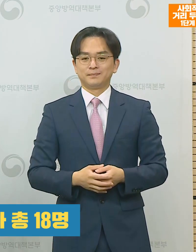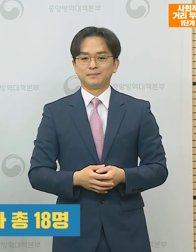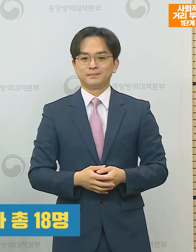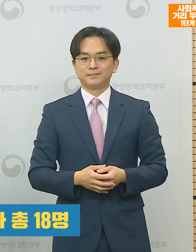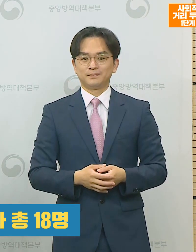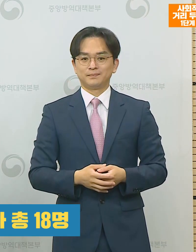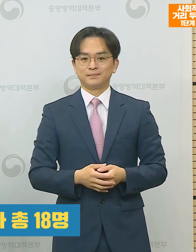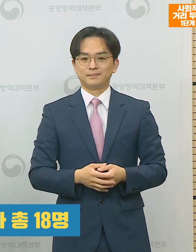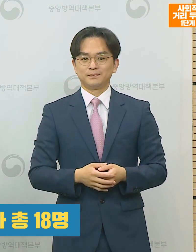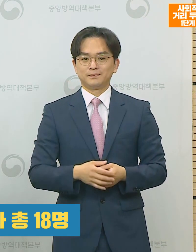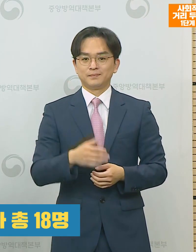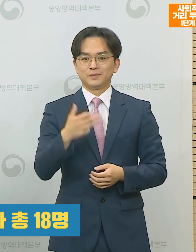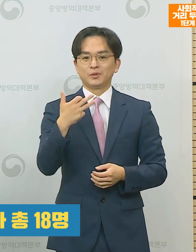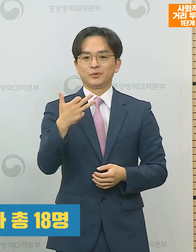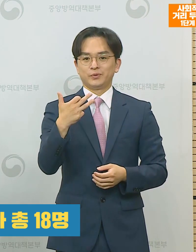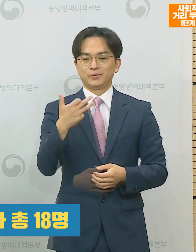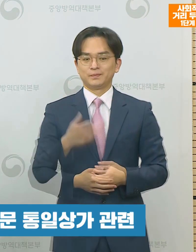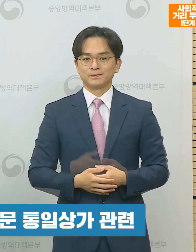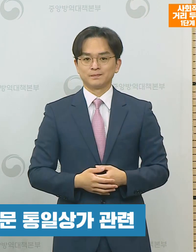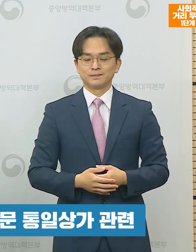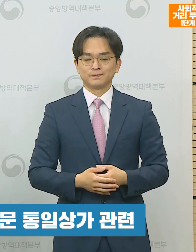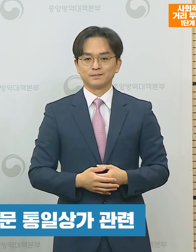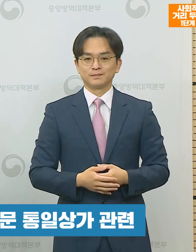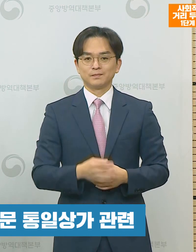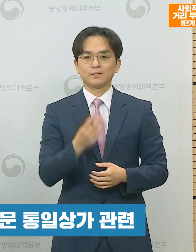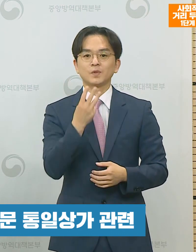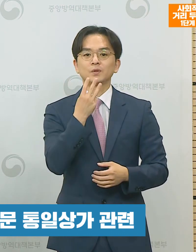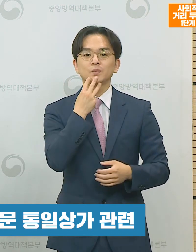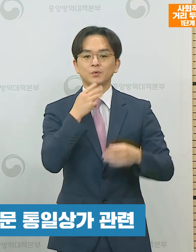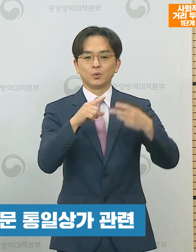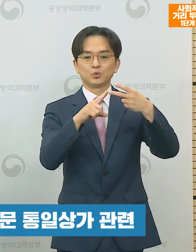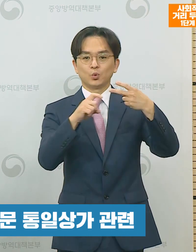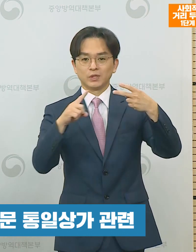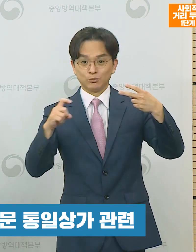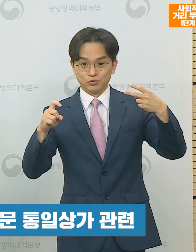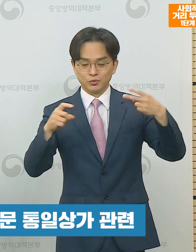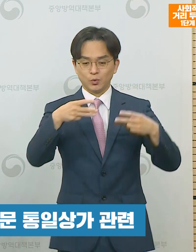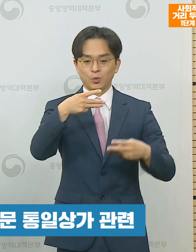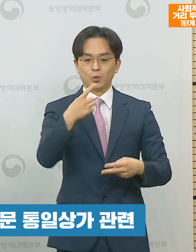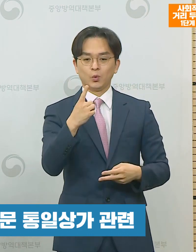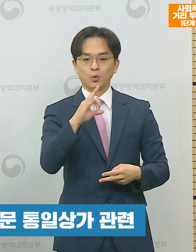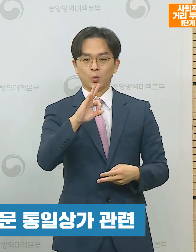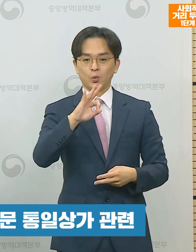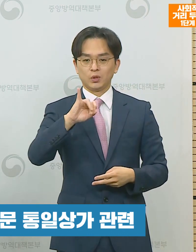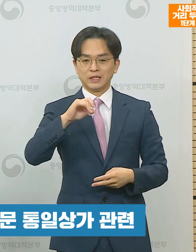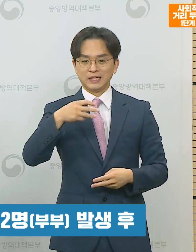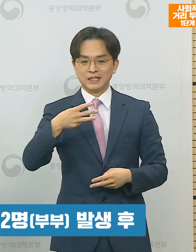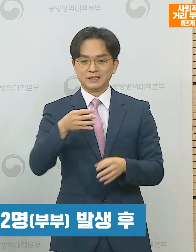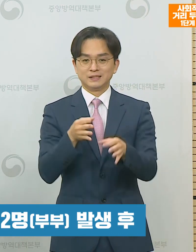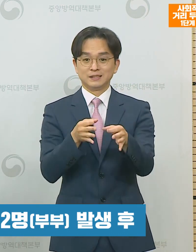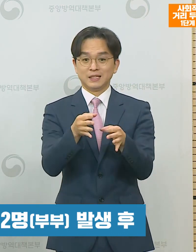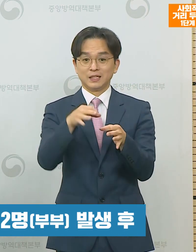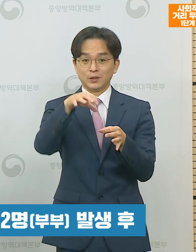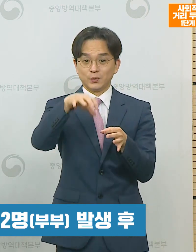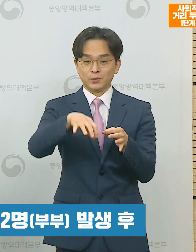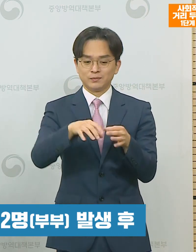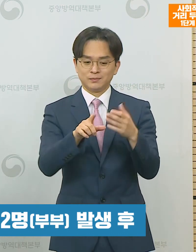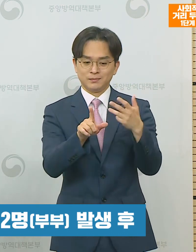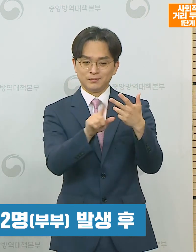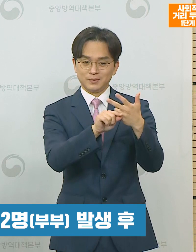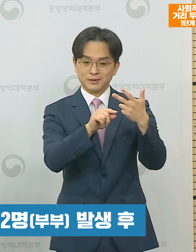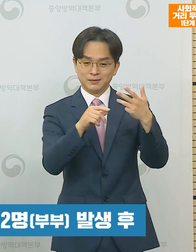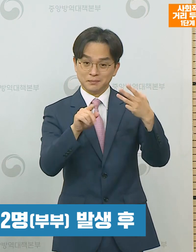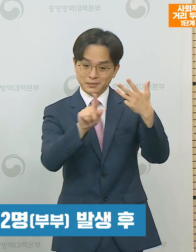확진자 수는 18명입니다. 서울 동대문구 동대문 통일상과 관련하여서는 8월 12일에